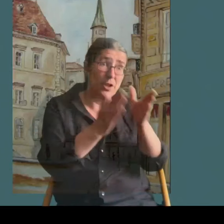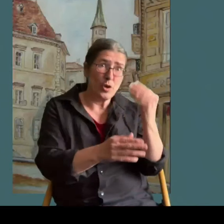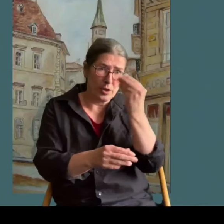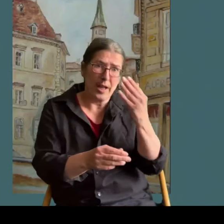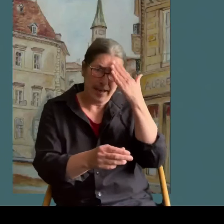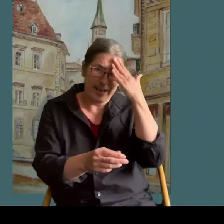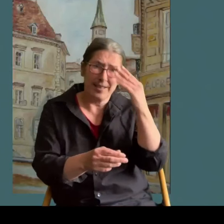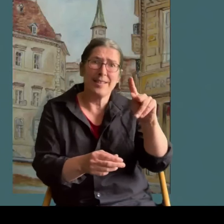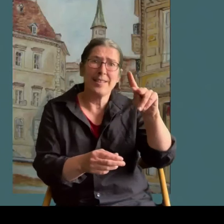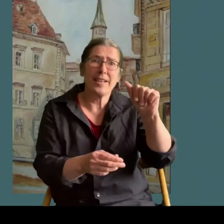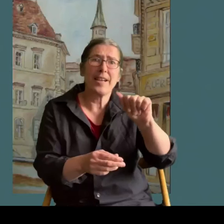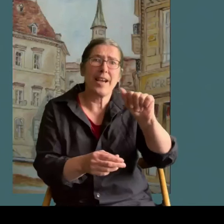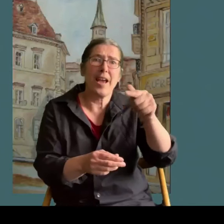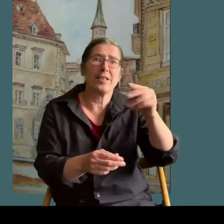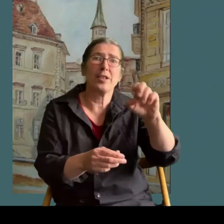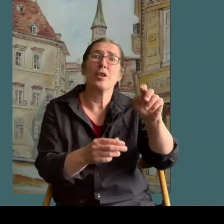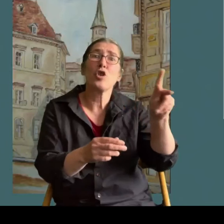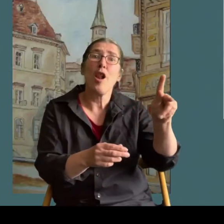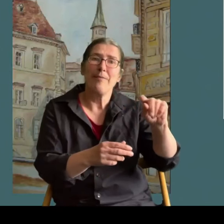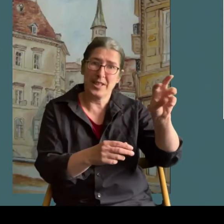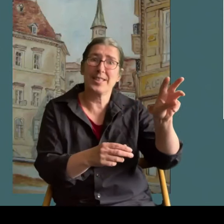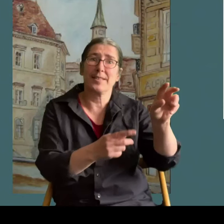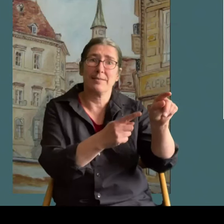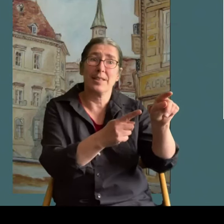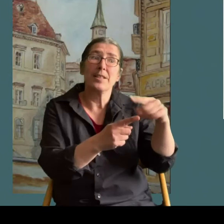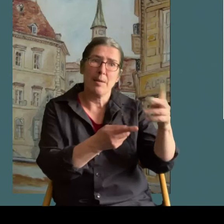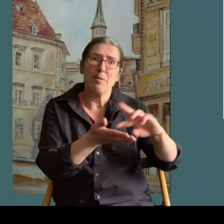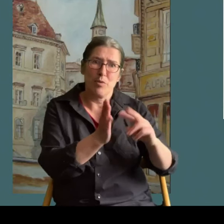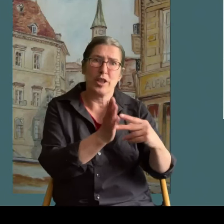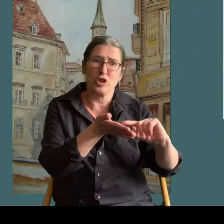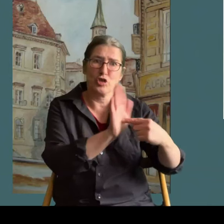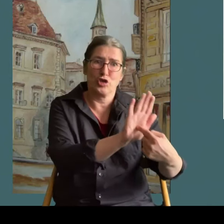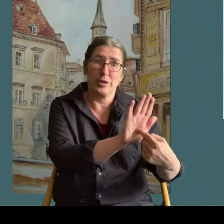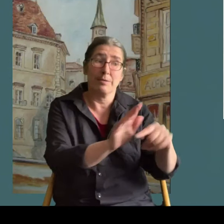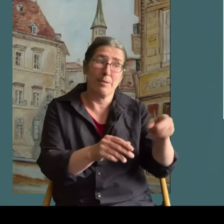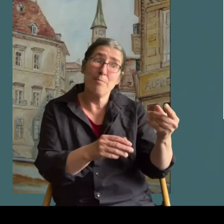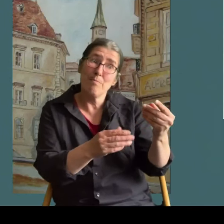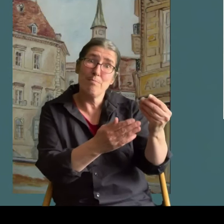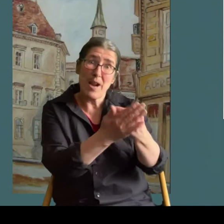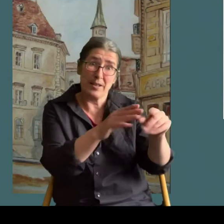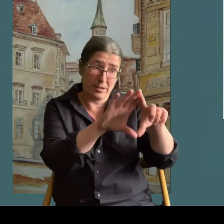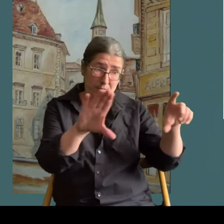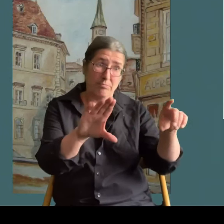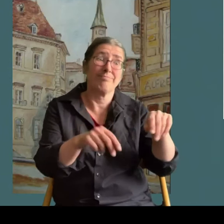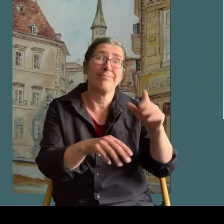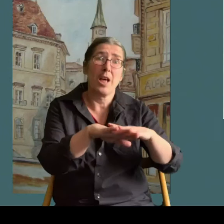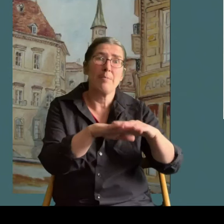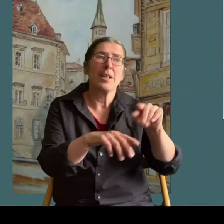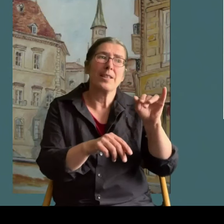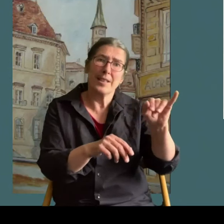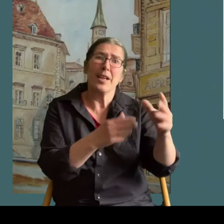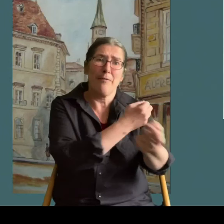Künstlerin kennt ihr bereits, Käthe Kollwitz, die sich auch politisch ausgedrückt hat. Dieses Bild von Käthe